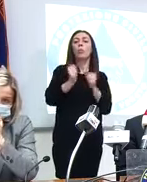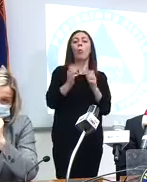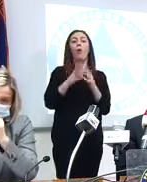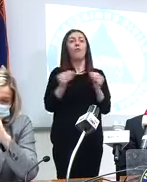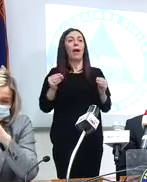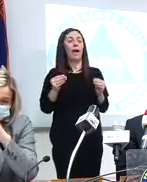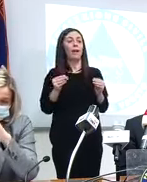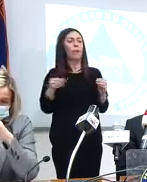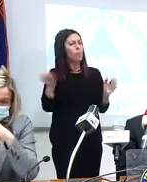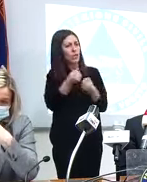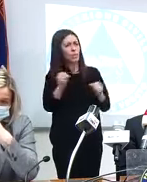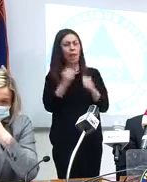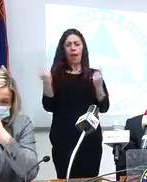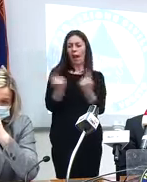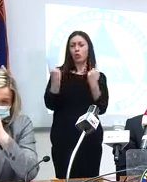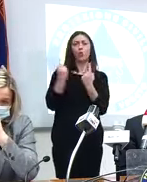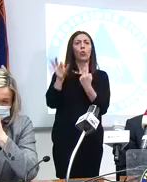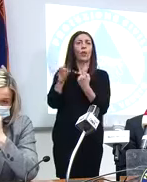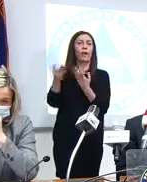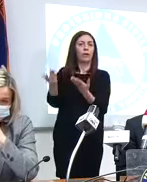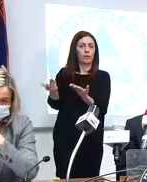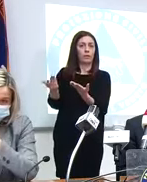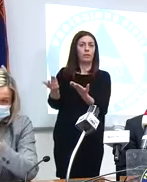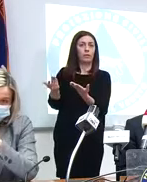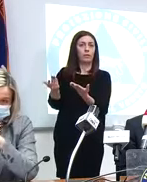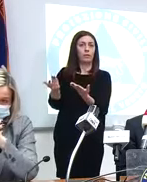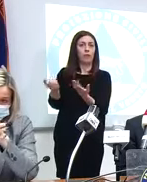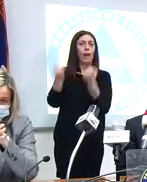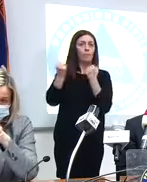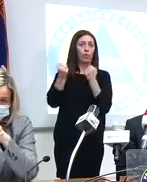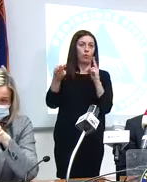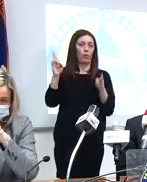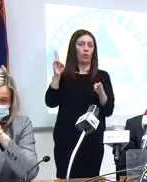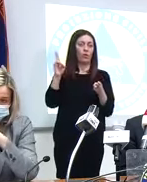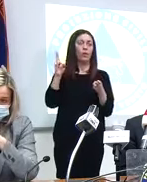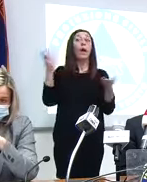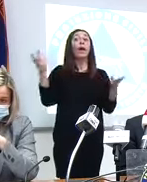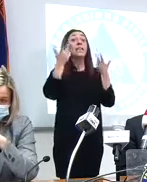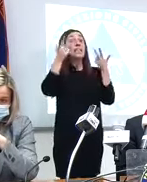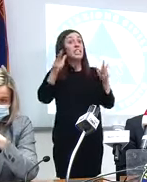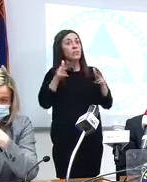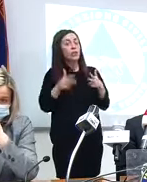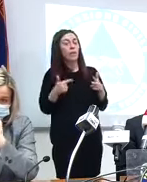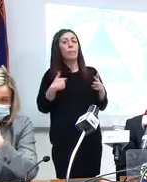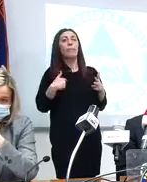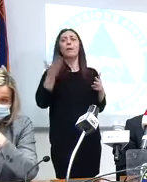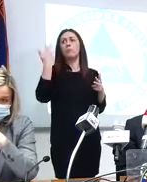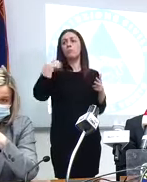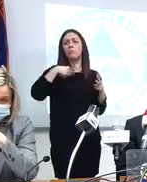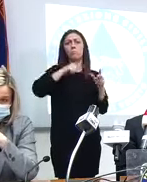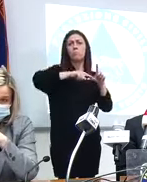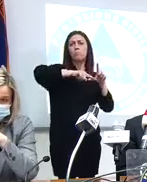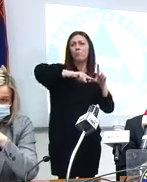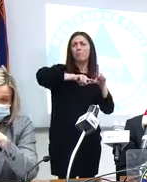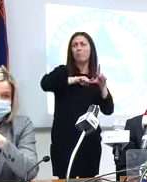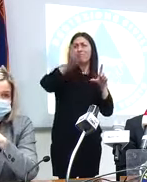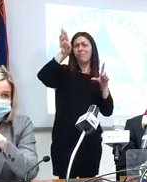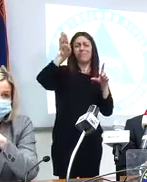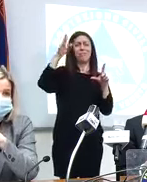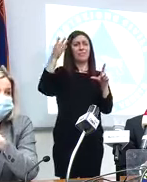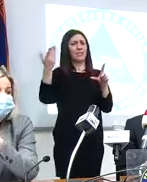E proprio per questo dico, a dicembre abbiamo avuto questa curva che è inspiegabile, se tu pensi più o meno alle terapie intensive di